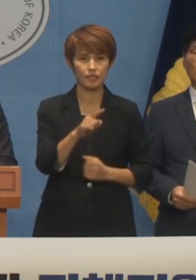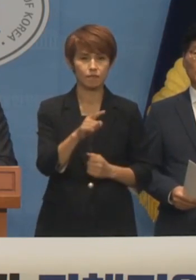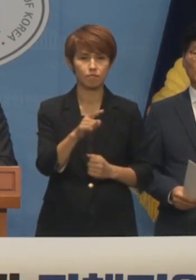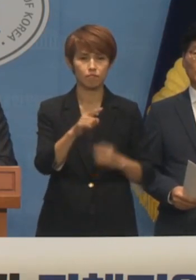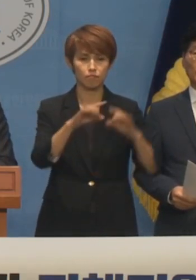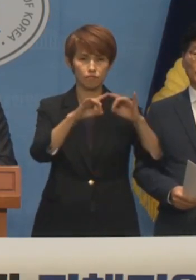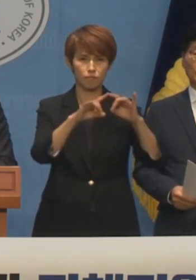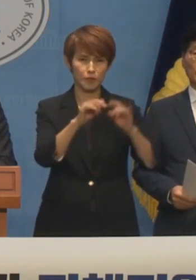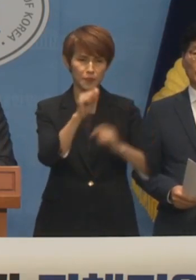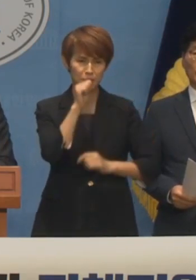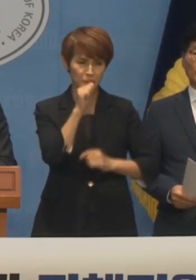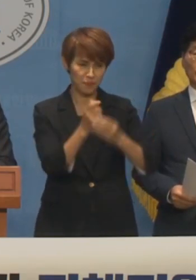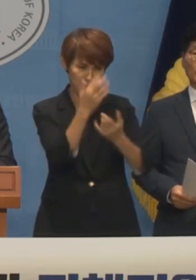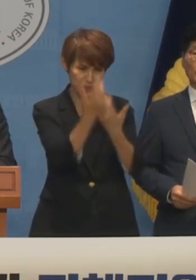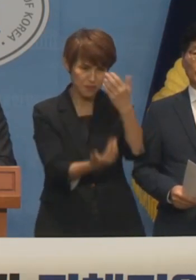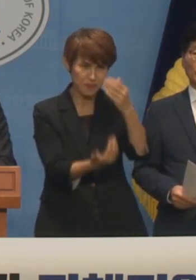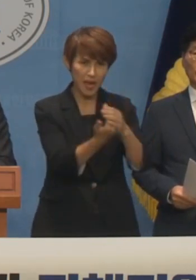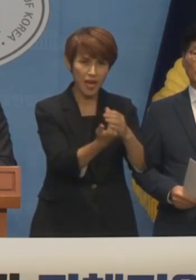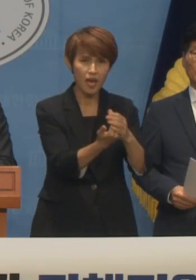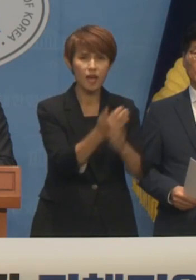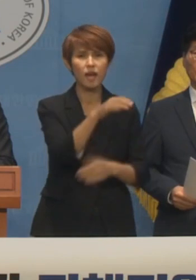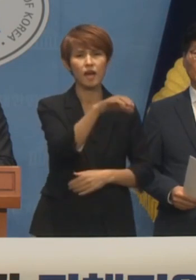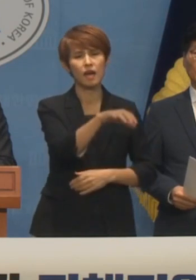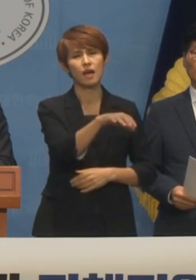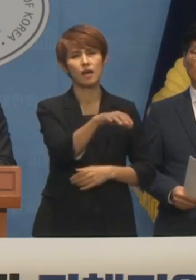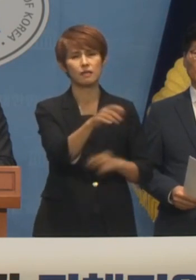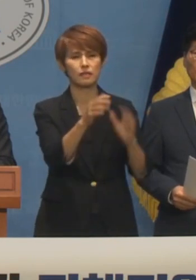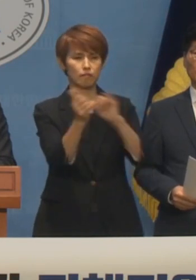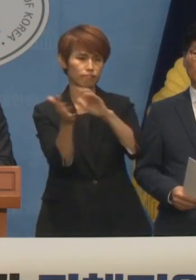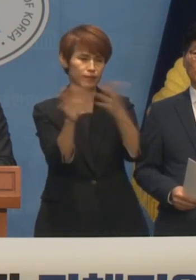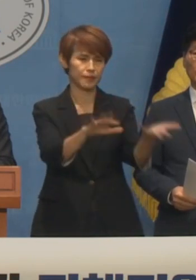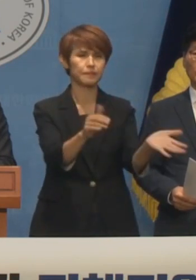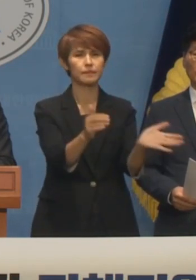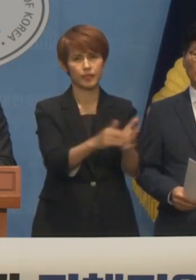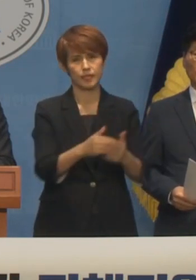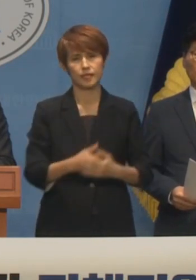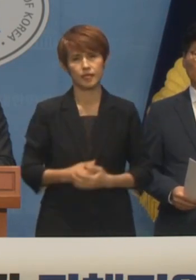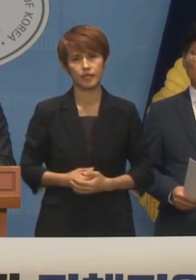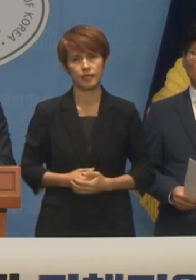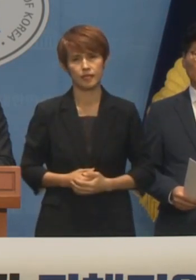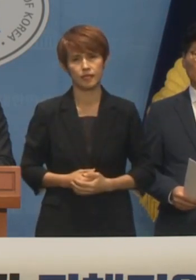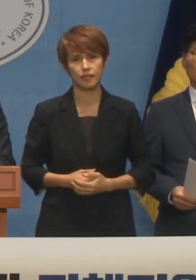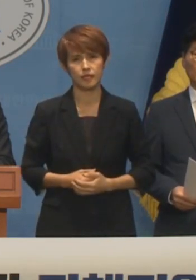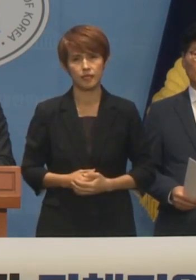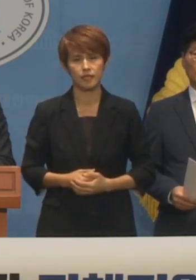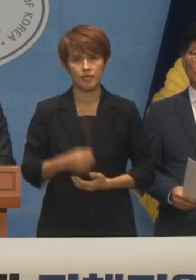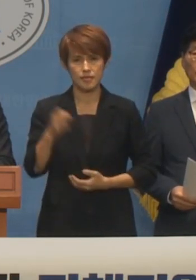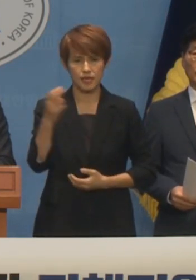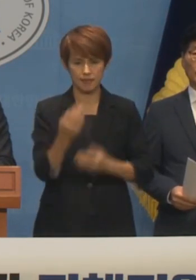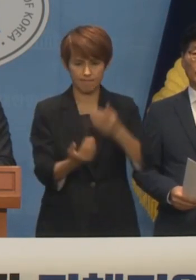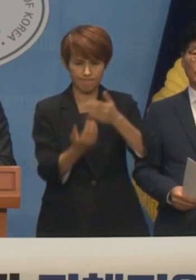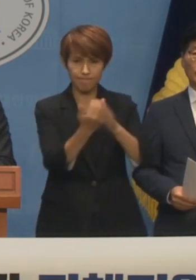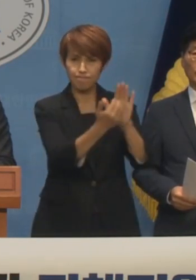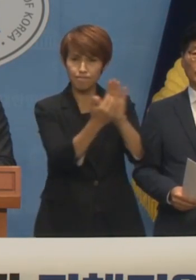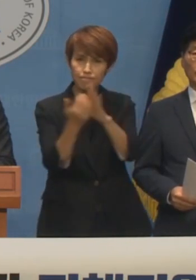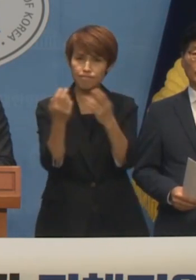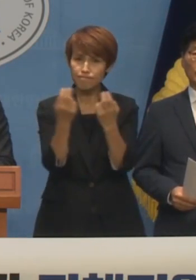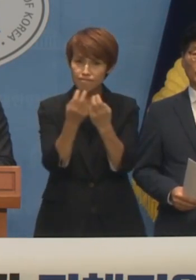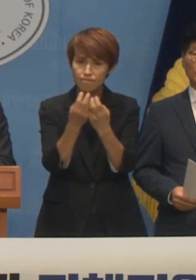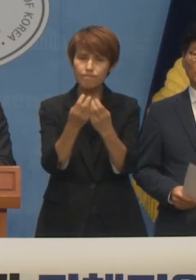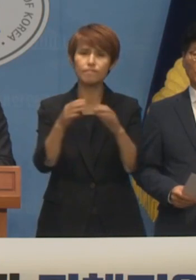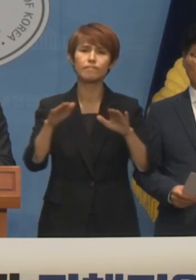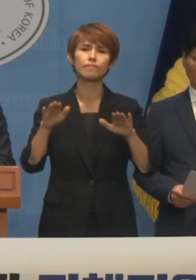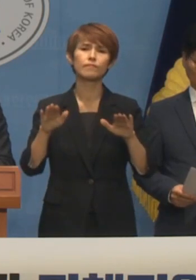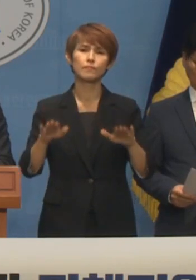화성에서 발생했고 있어서는 안 될 재해이자 참사였습니다. 이런 부분들에 대한 재발 방지를 위해서라도 이번